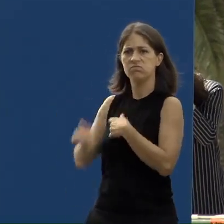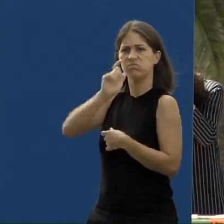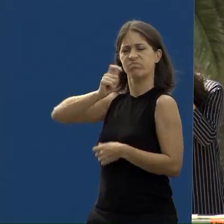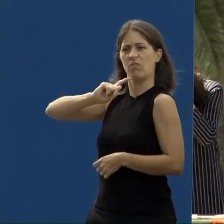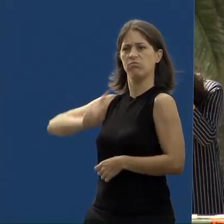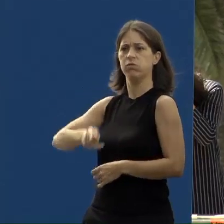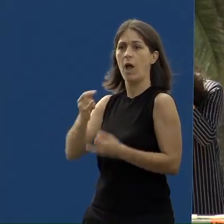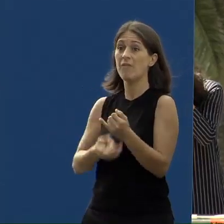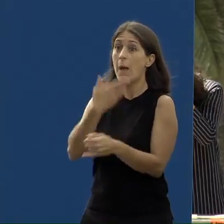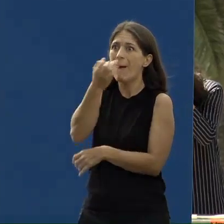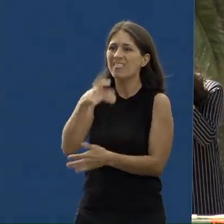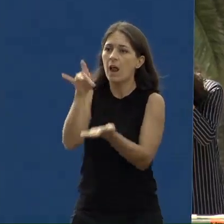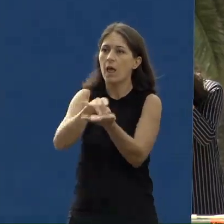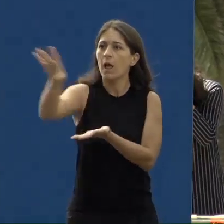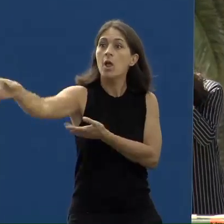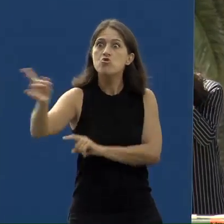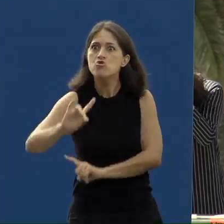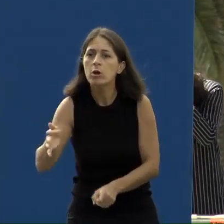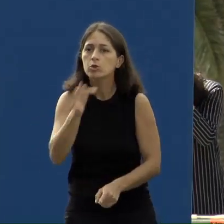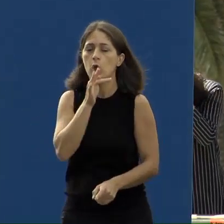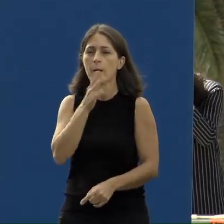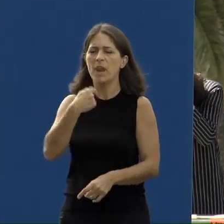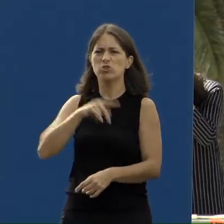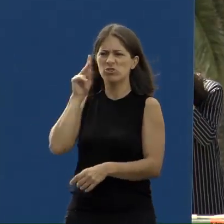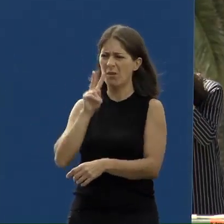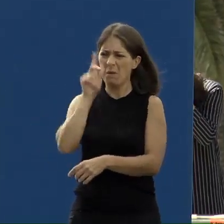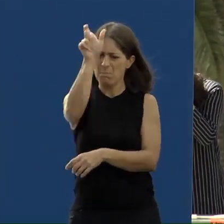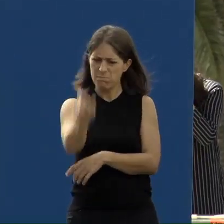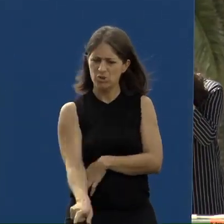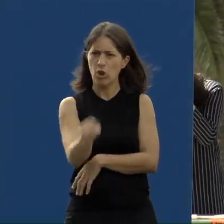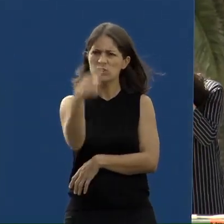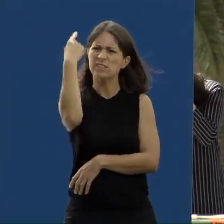cesou a Baltar. Unha persoa da que sabemos